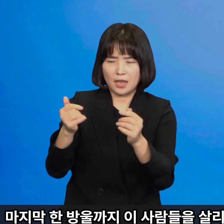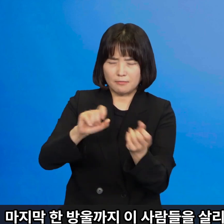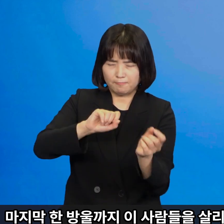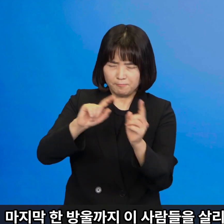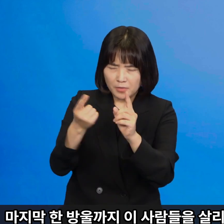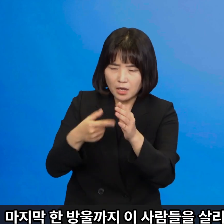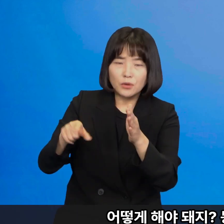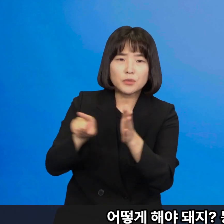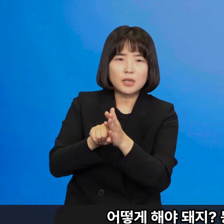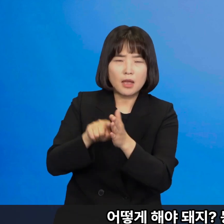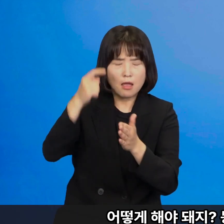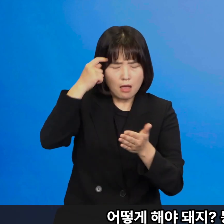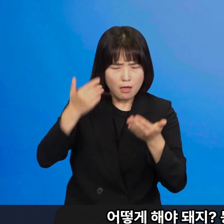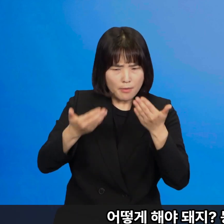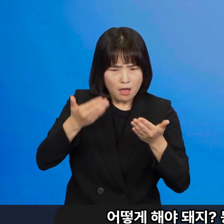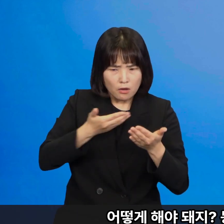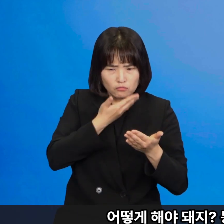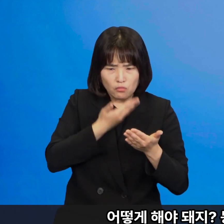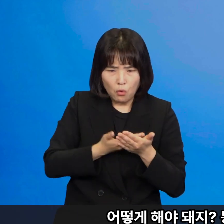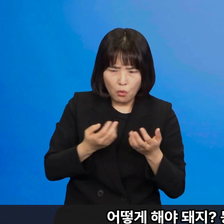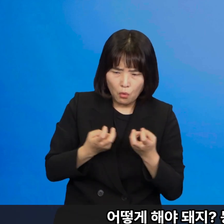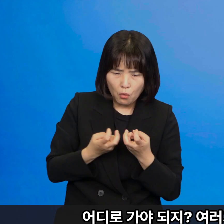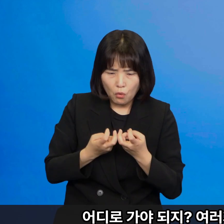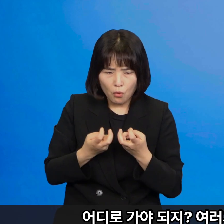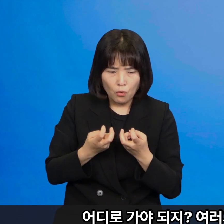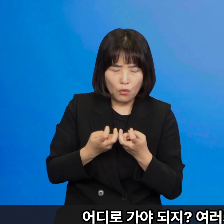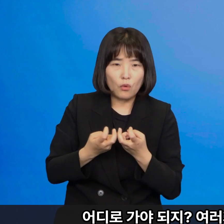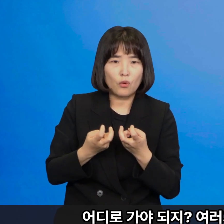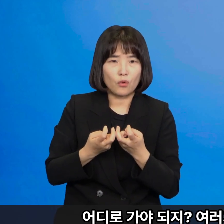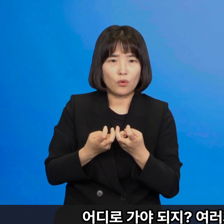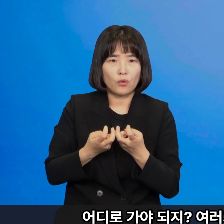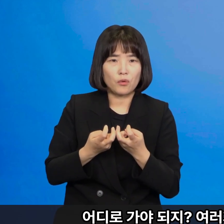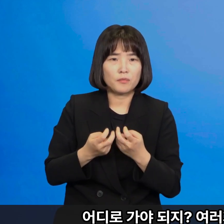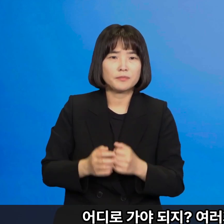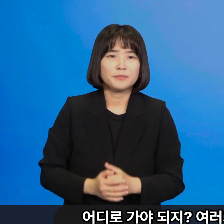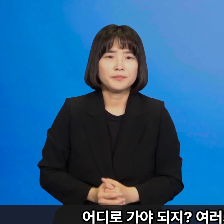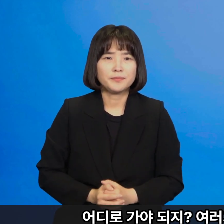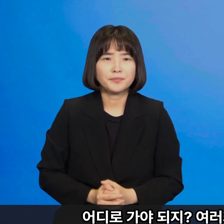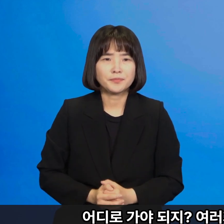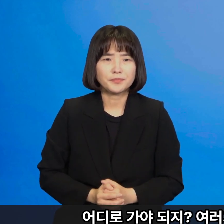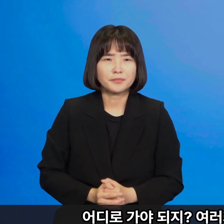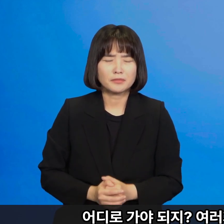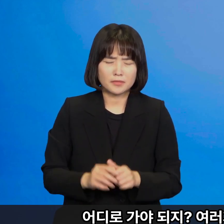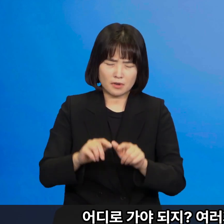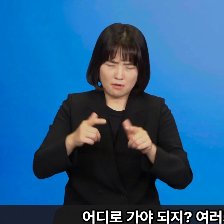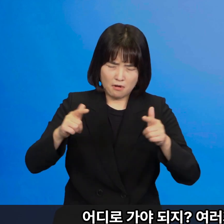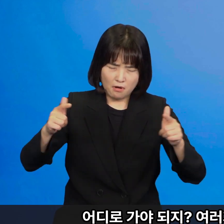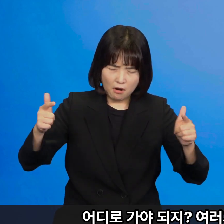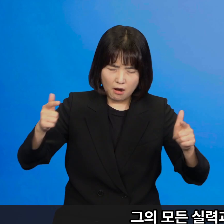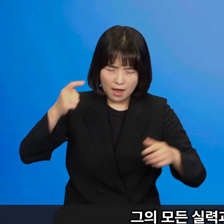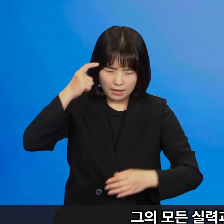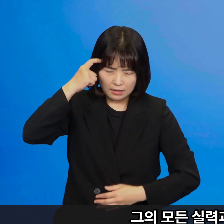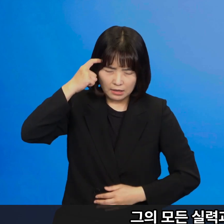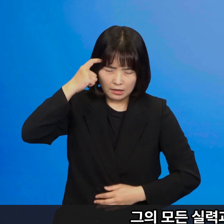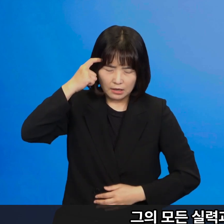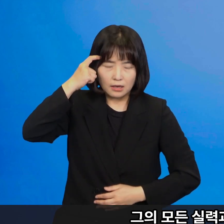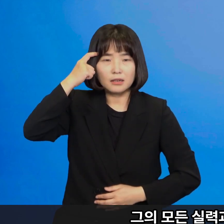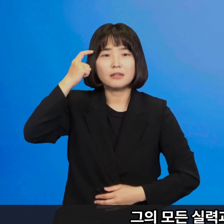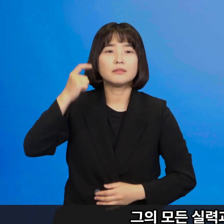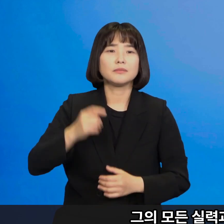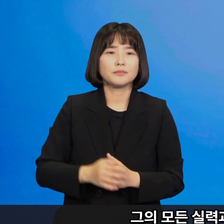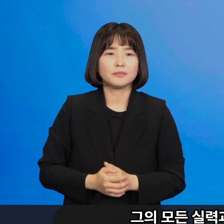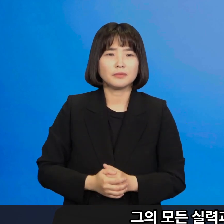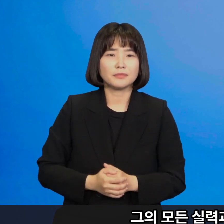내려야 했습니다. 어떻게 해야 되지? 동체 착륙을 해야 되나? 어디로 가야 되지? 여러 가지 경우의 수가 있잖아요. 그때